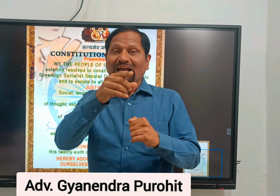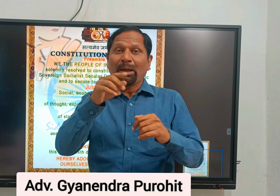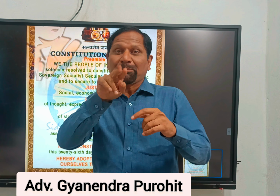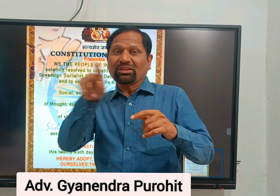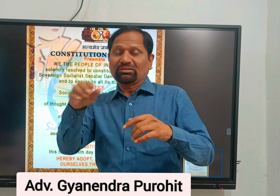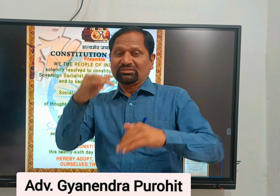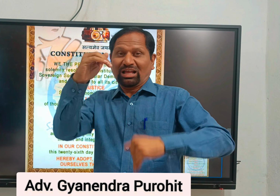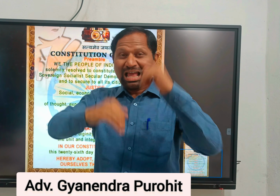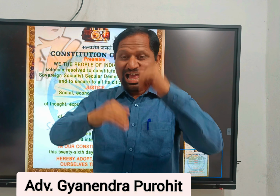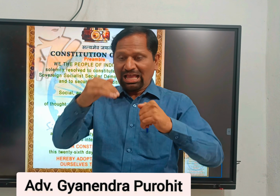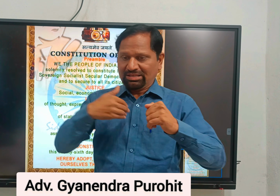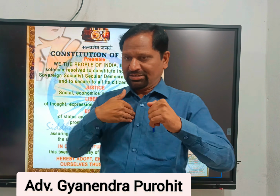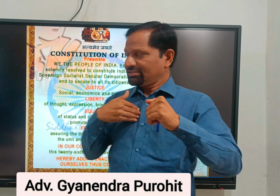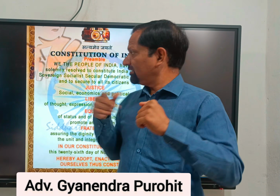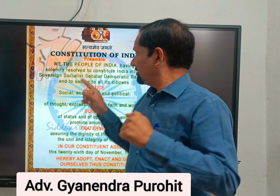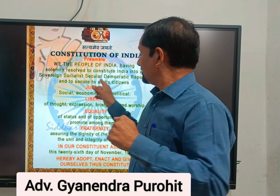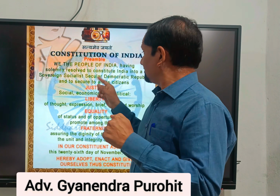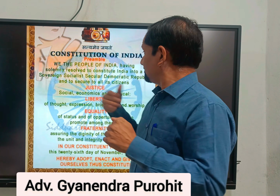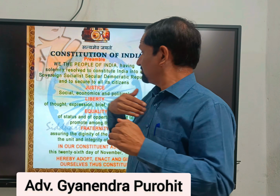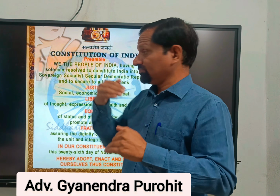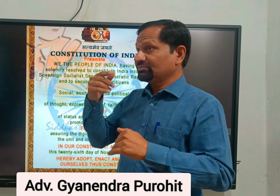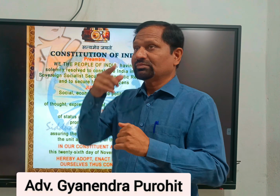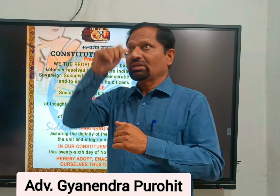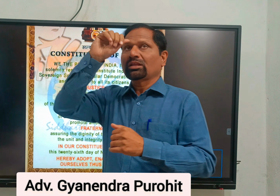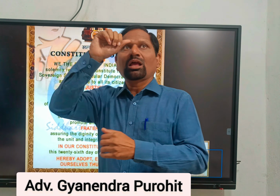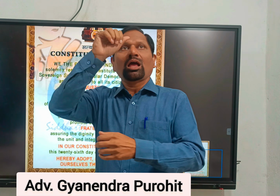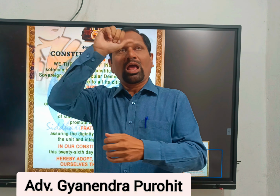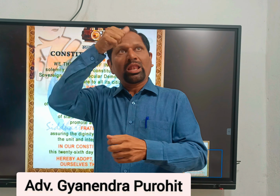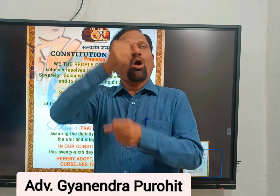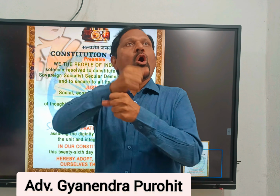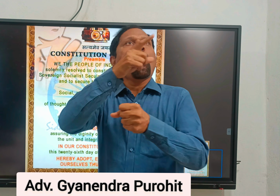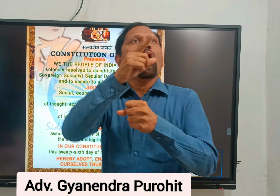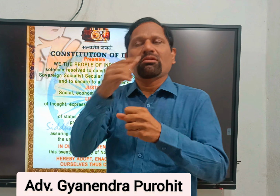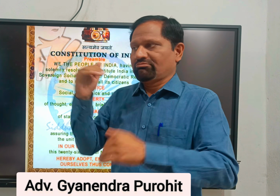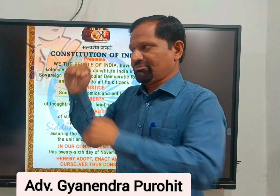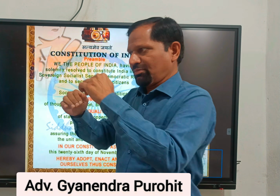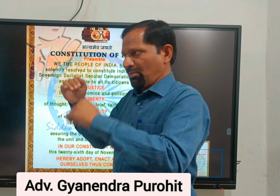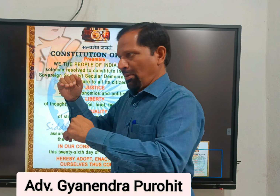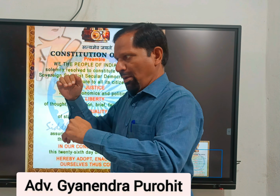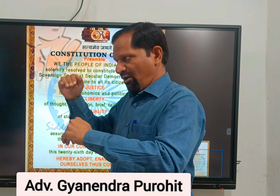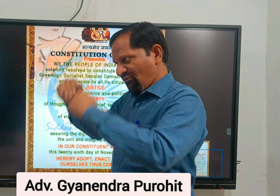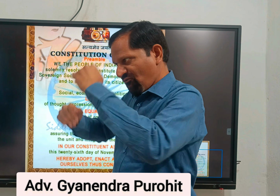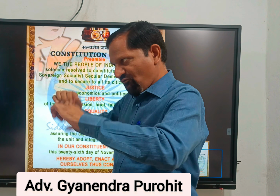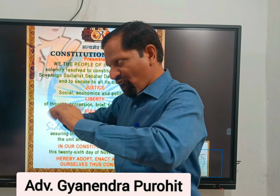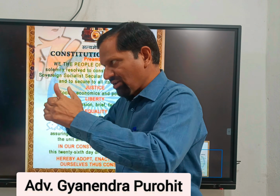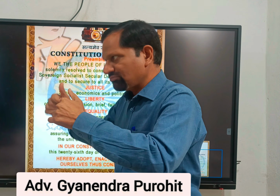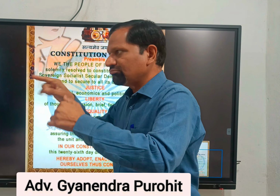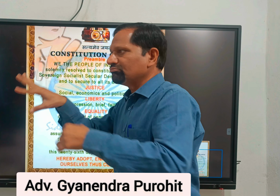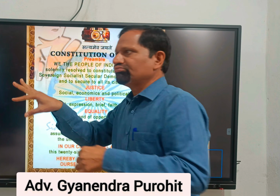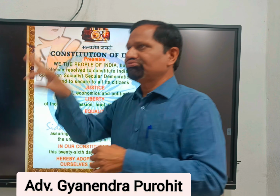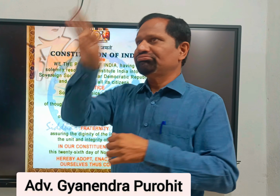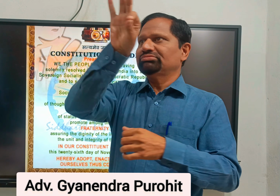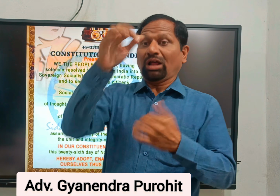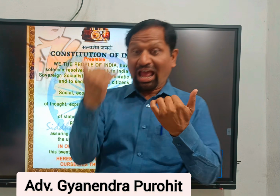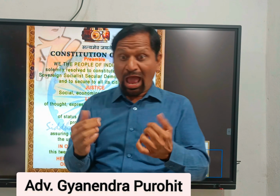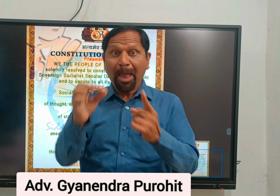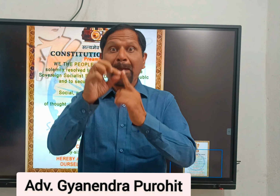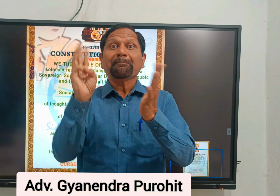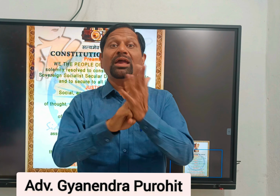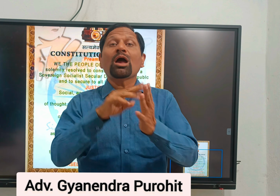मूल्यों को। जो भी व्यक्ति हमारा देश का नेतृत्व करता है वह प्रजातांत्रिक ढंग